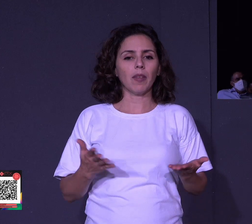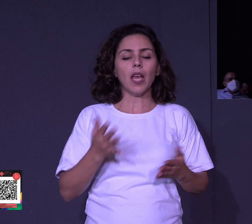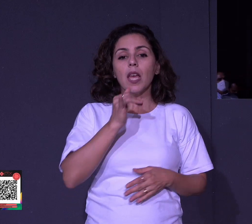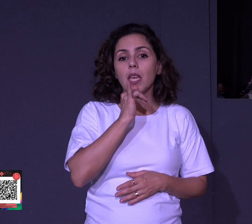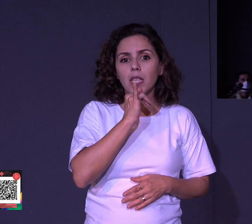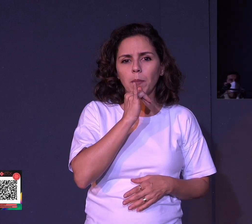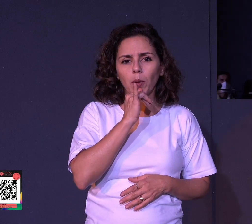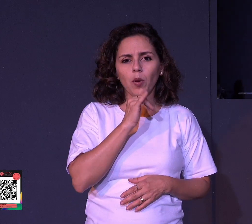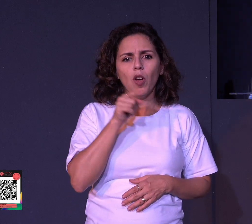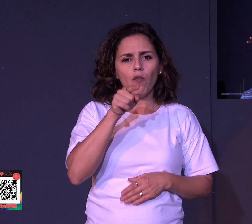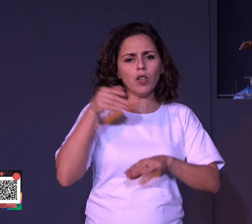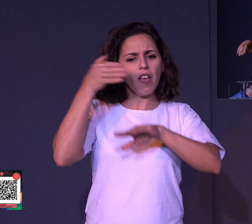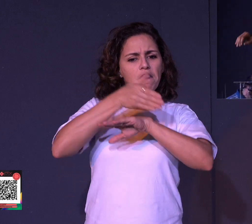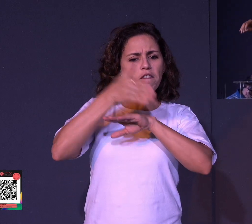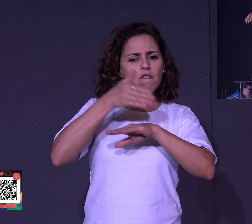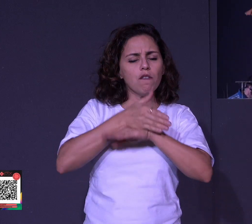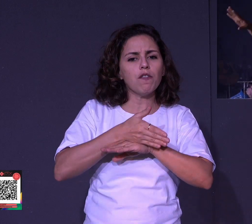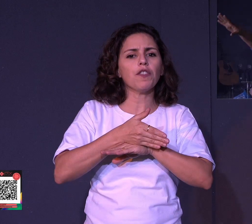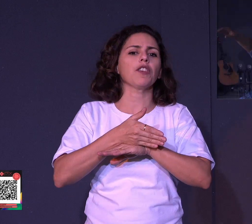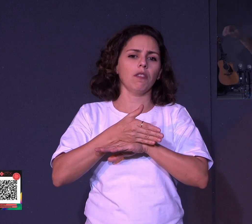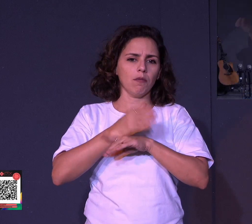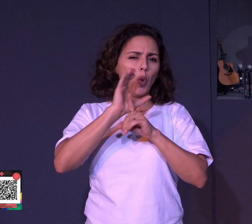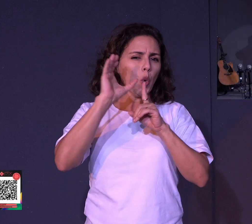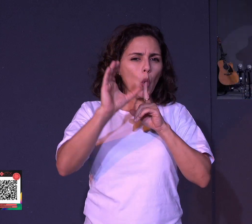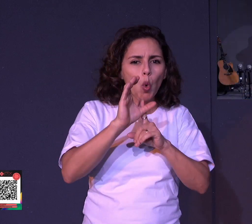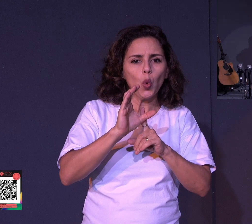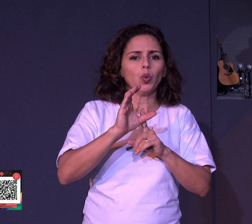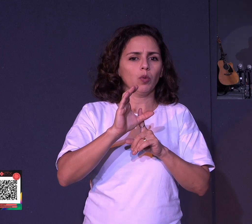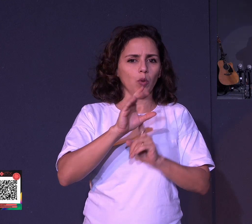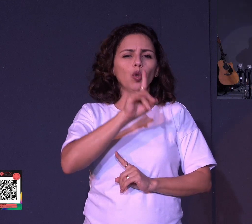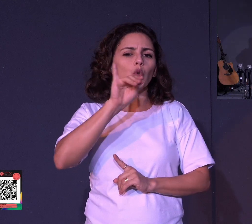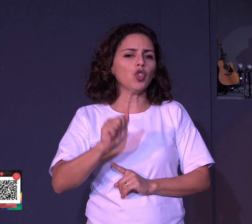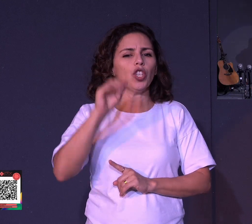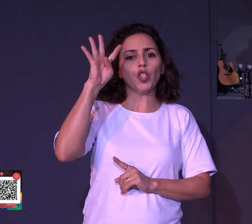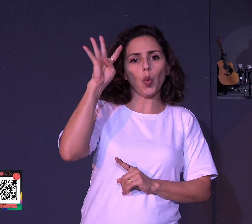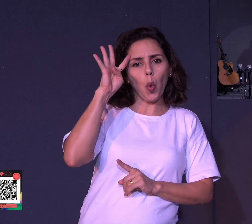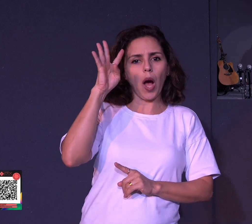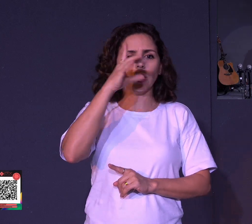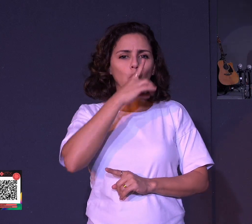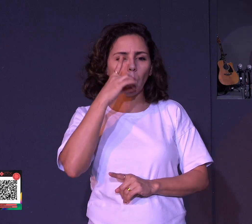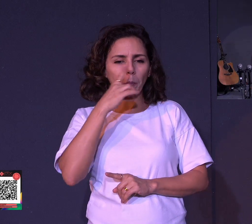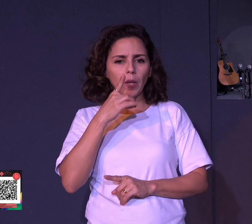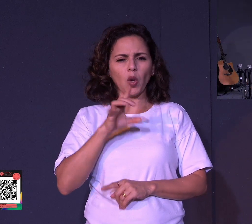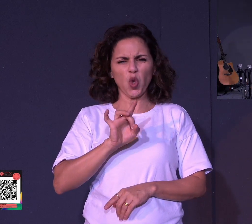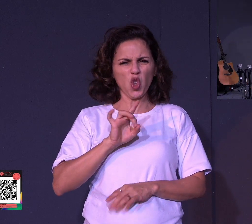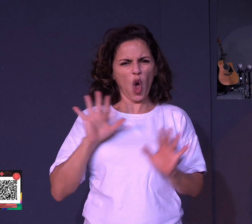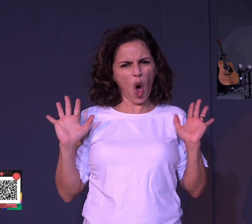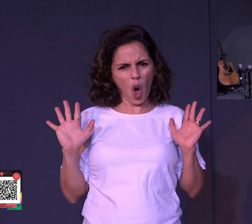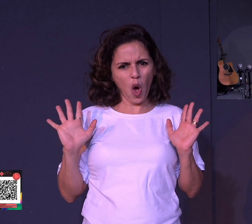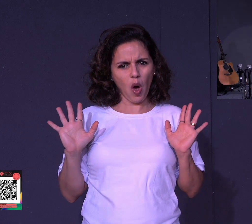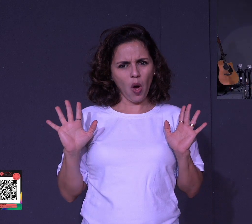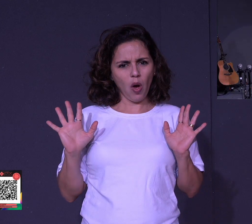vir aqui no domingo e ouvir a palavra. Você tem que alimentar a sua mente todo santo dia com